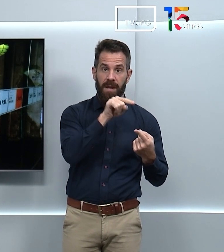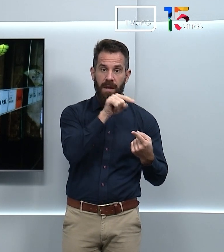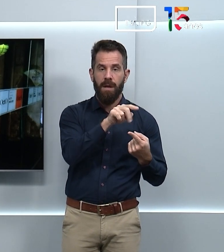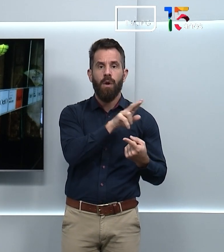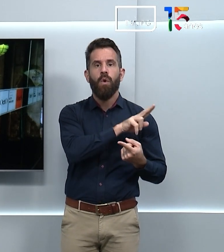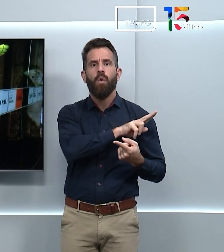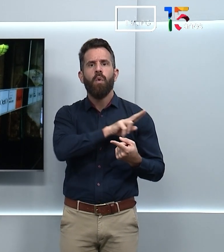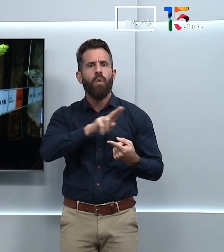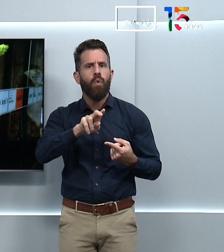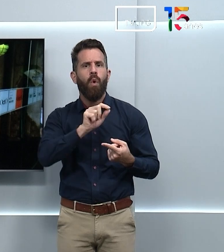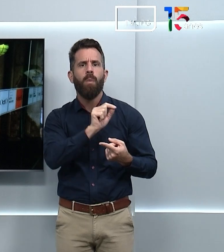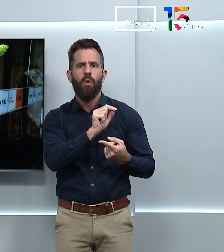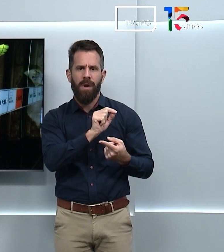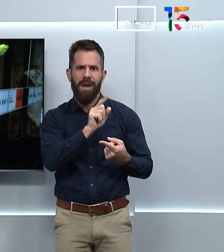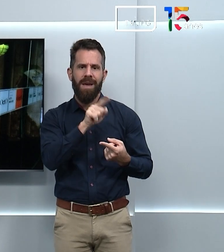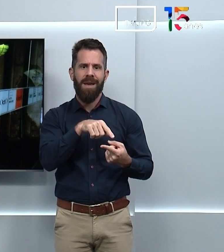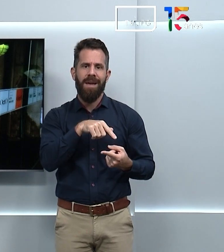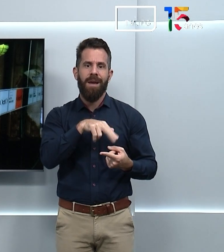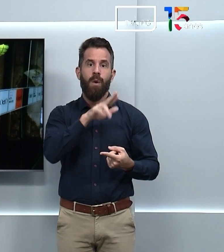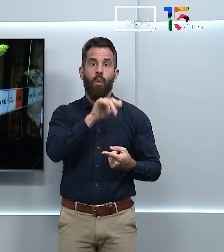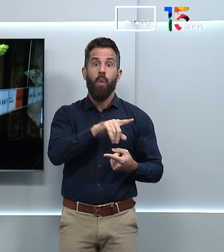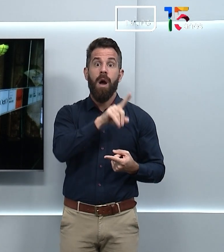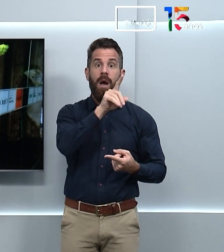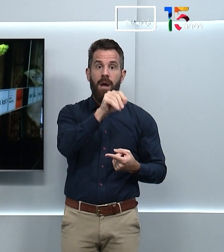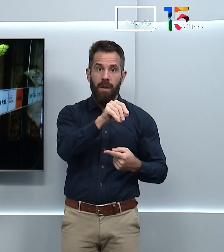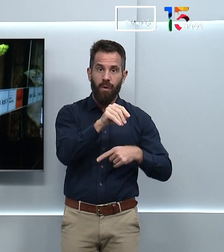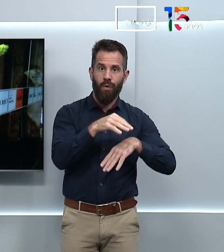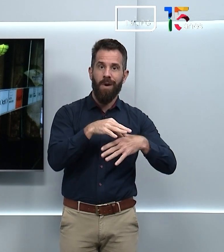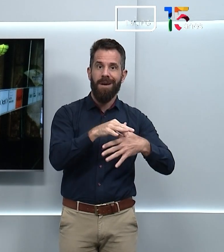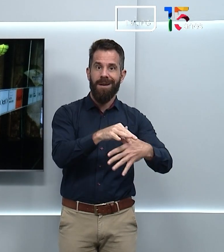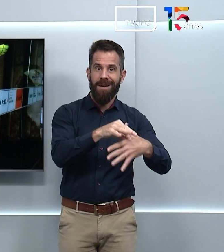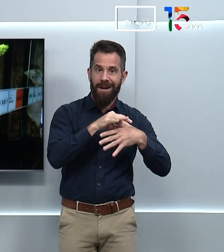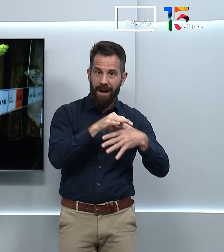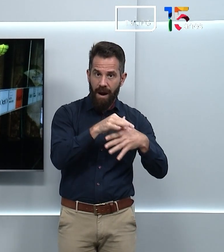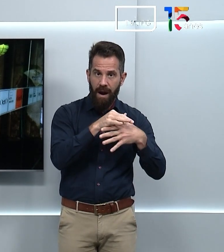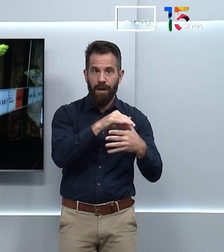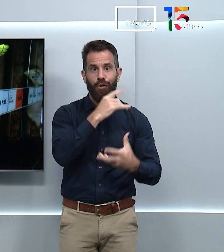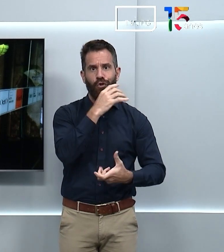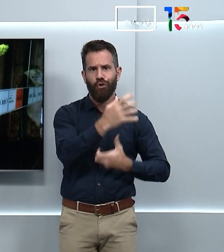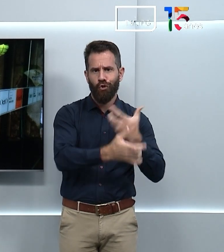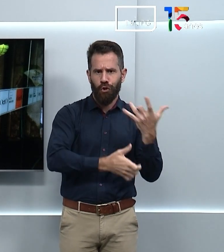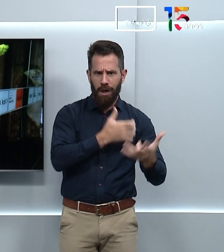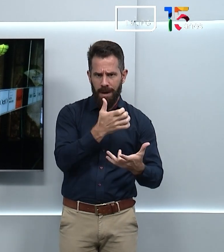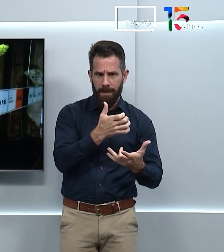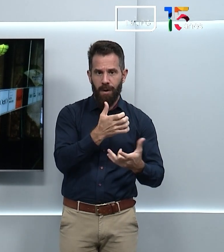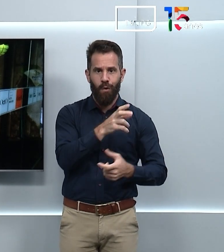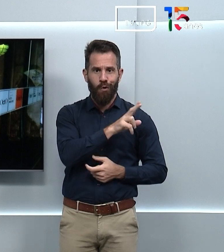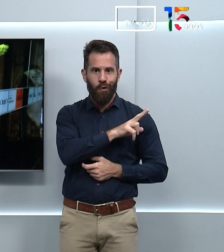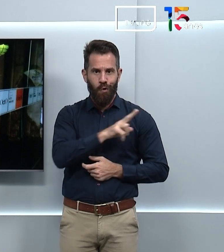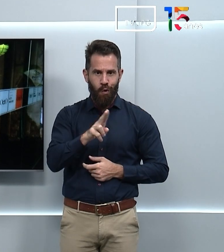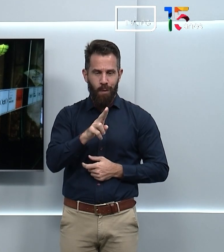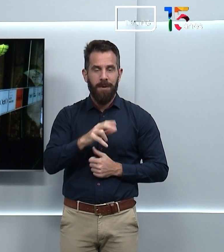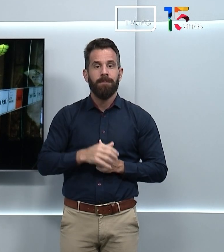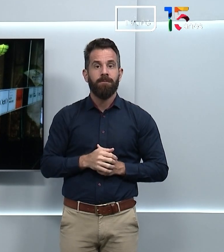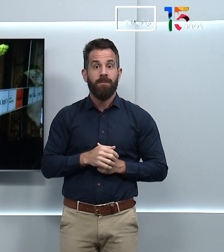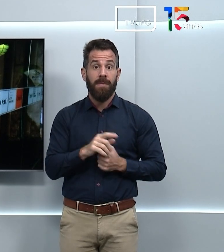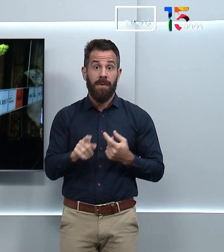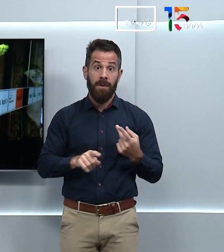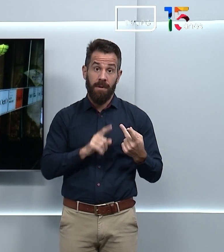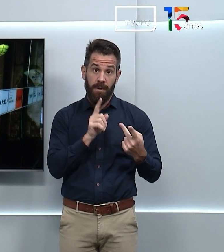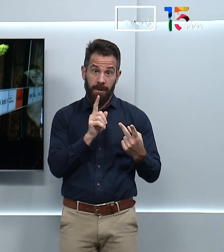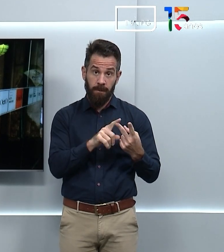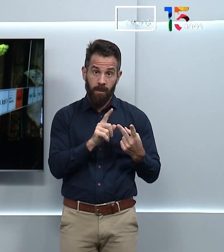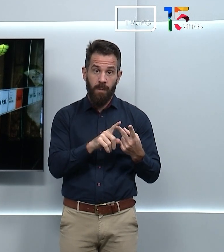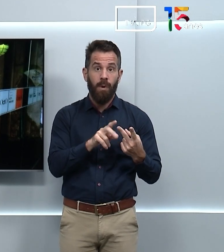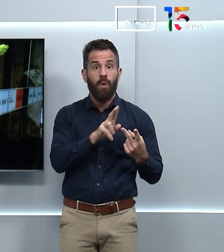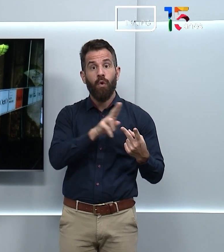a Carne se Faz Chama, do artista Chico Silva. Já a Galeria Sebastião dos Reis oferece a mostra O Chão